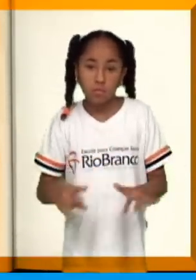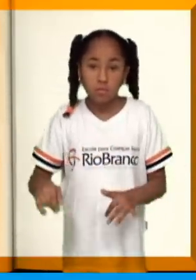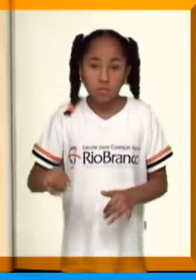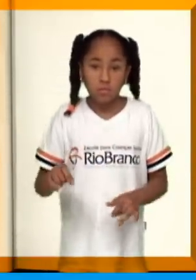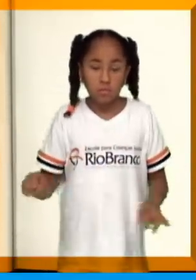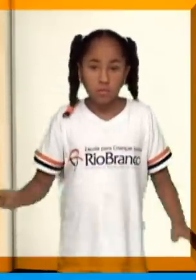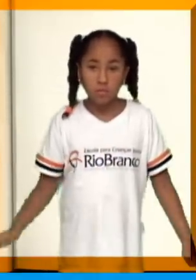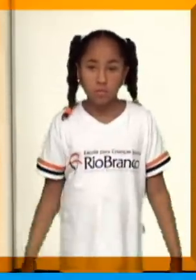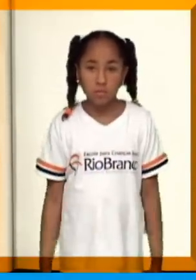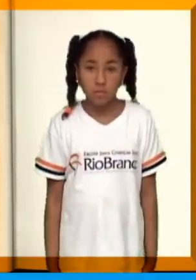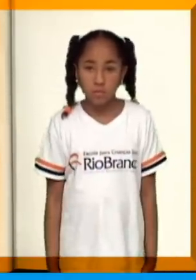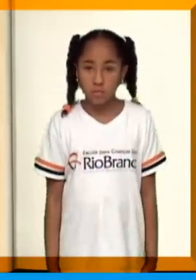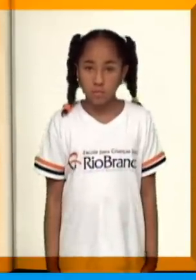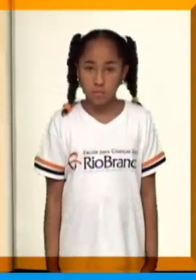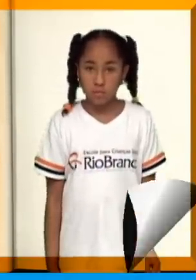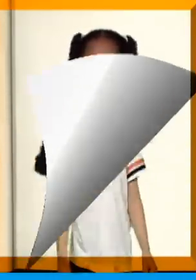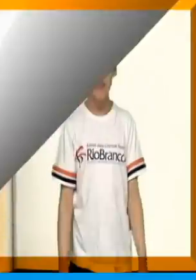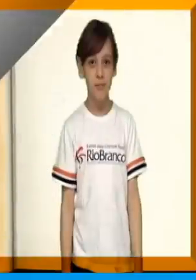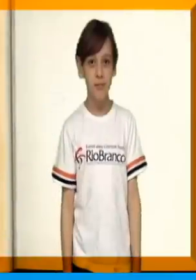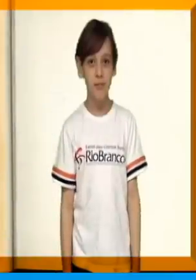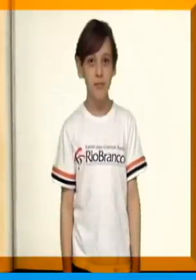treinando.